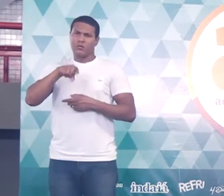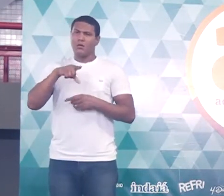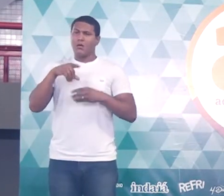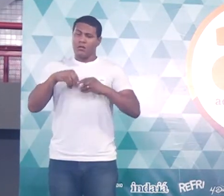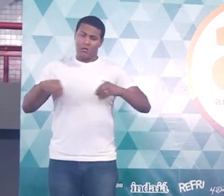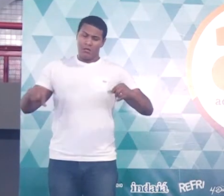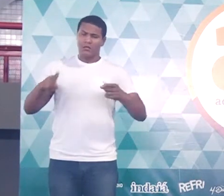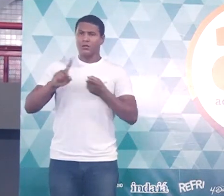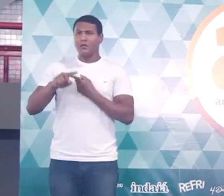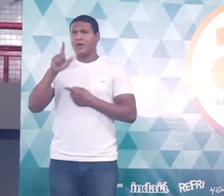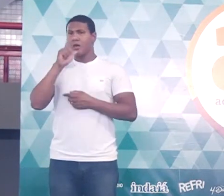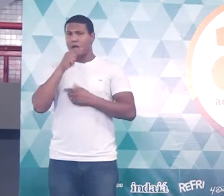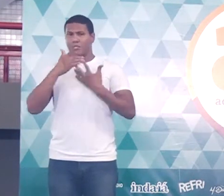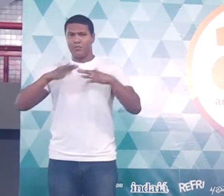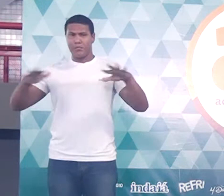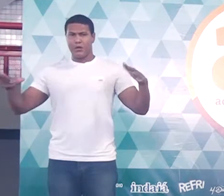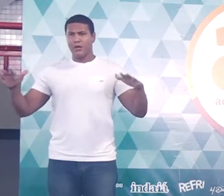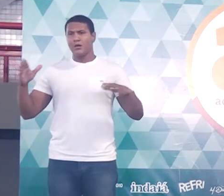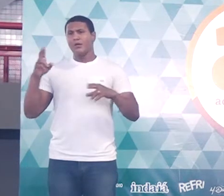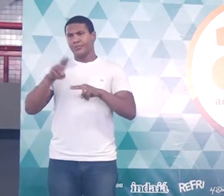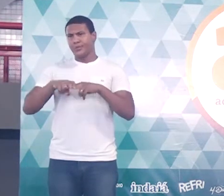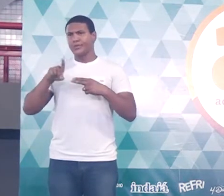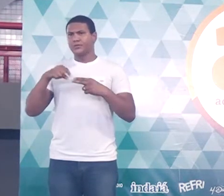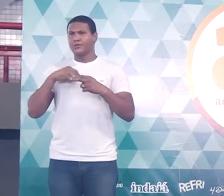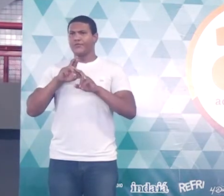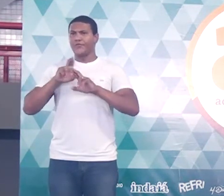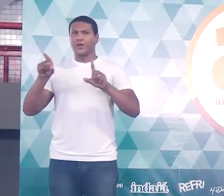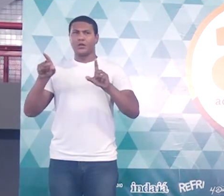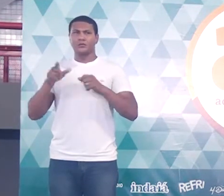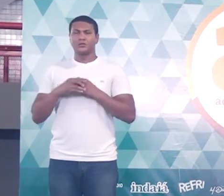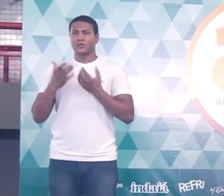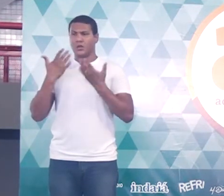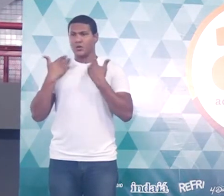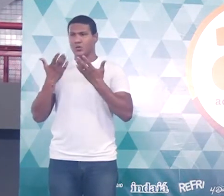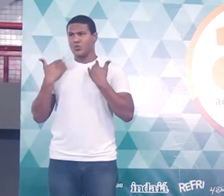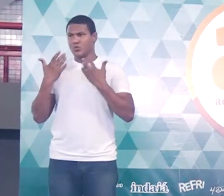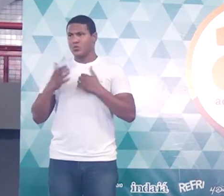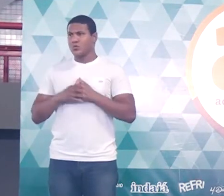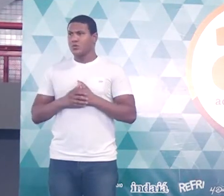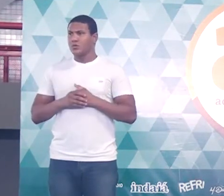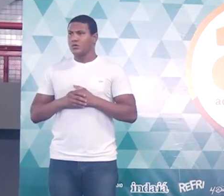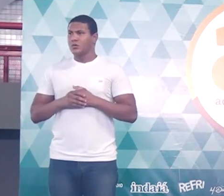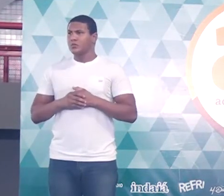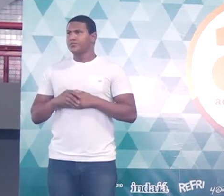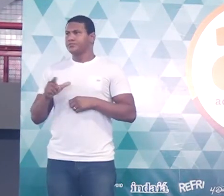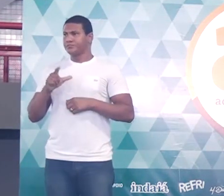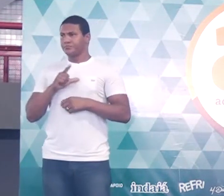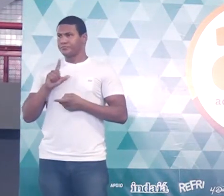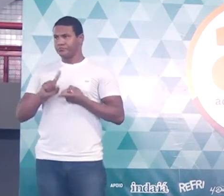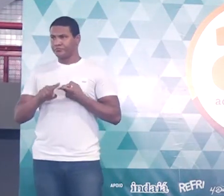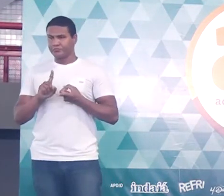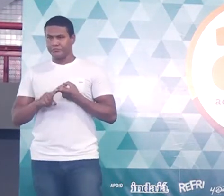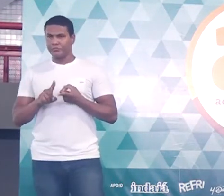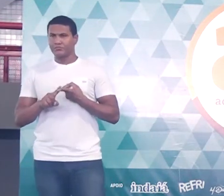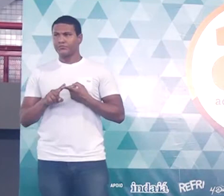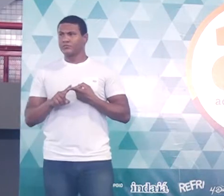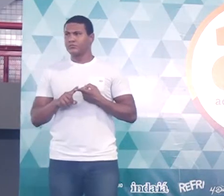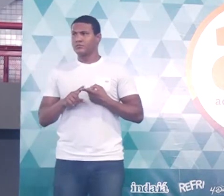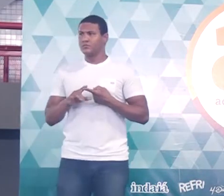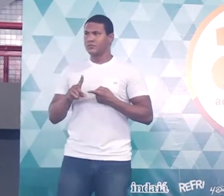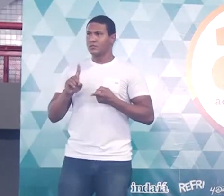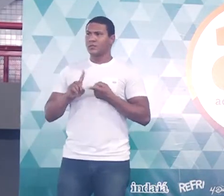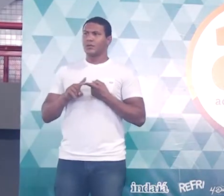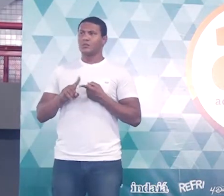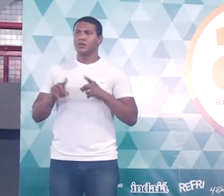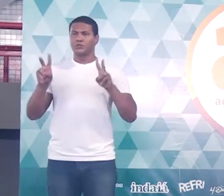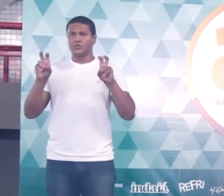por causa das diferenças de calores específicos, certo? O calor latente também de fusão e de